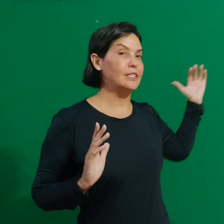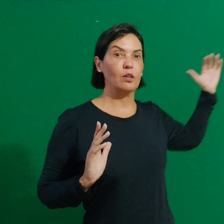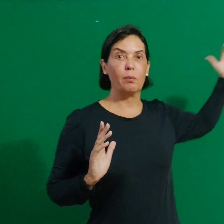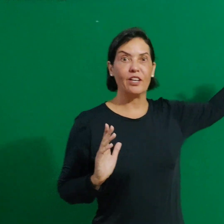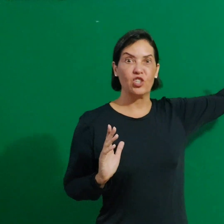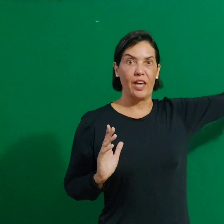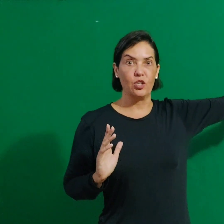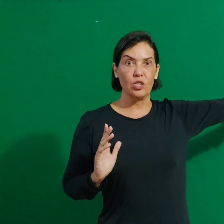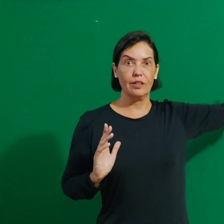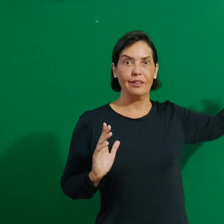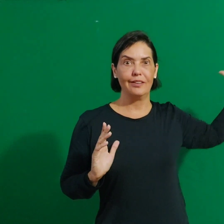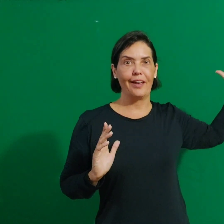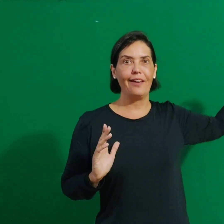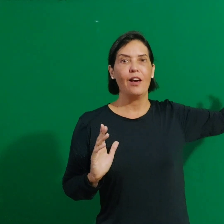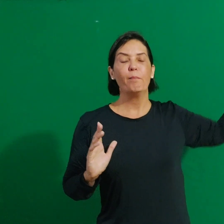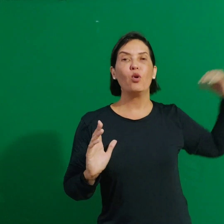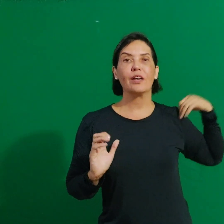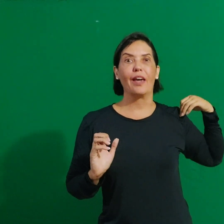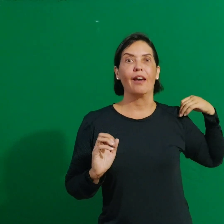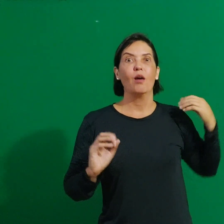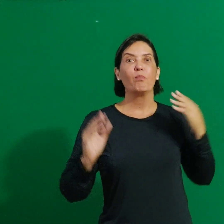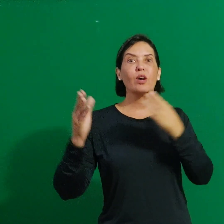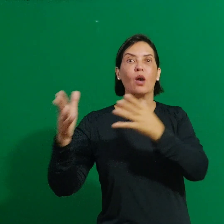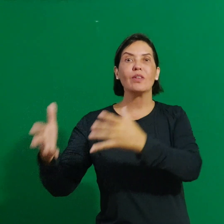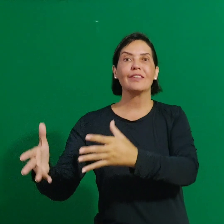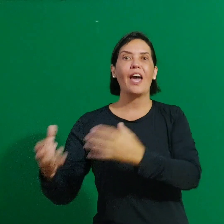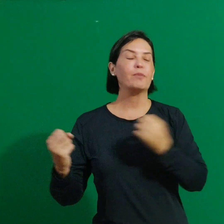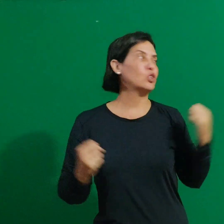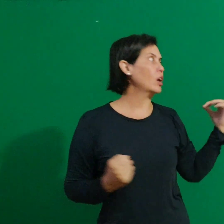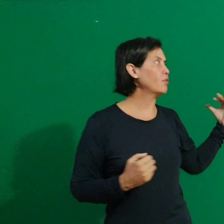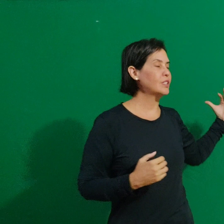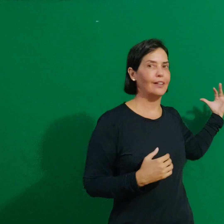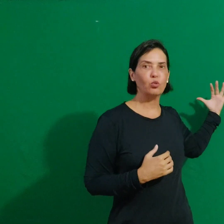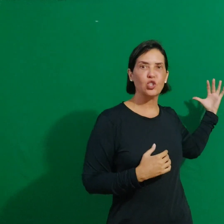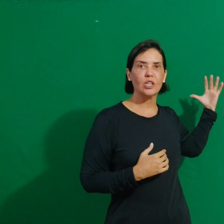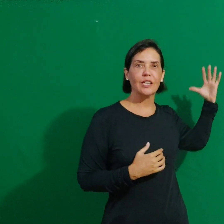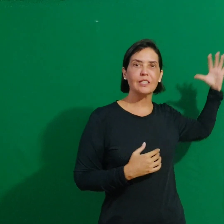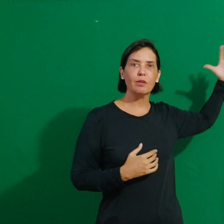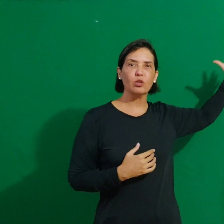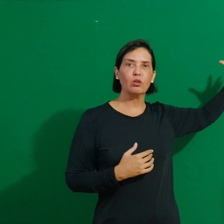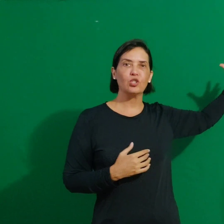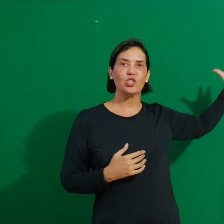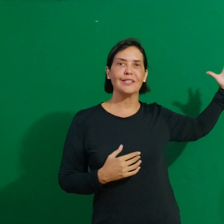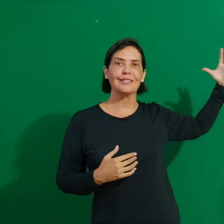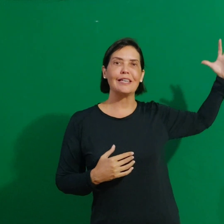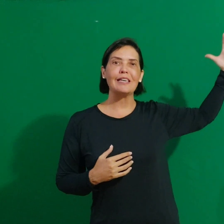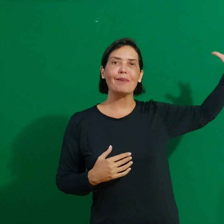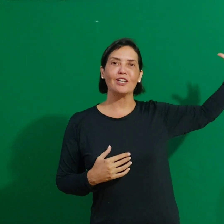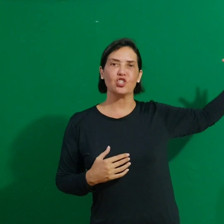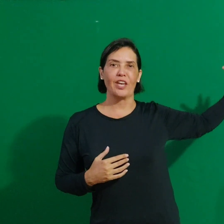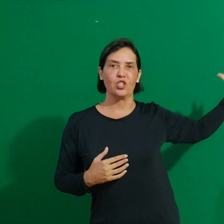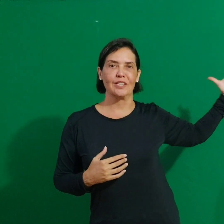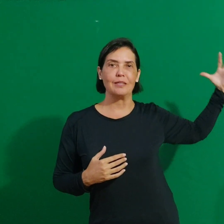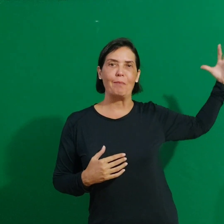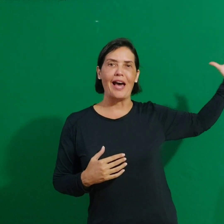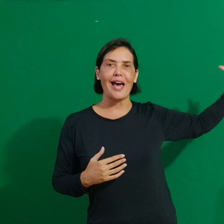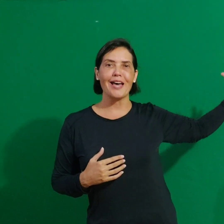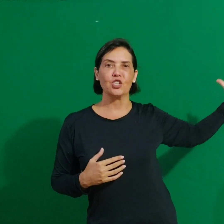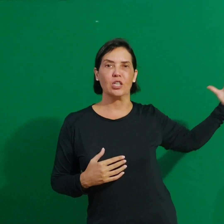questão imagética, né? Por quê? Porque o intérprete, na hora que você utiliza metodologias imagéticas, imagens